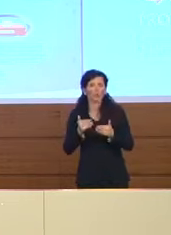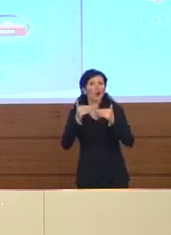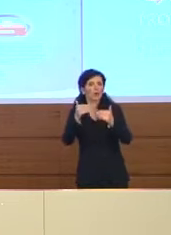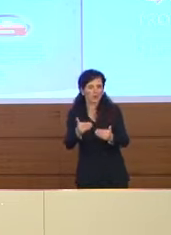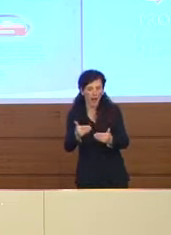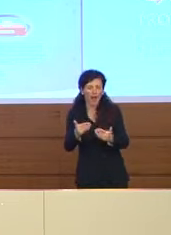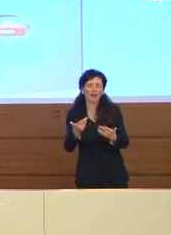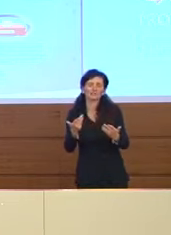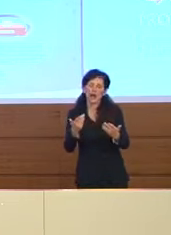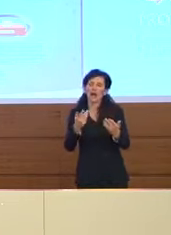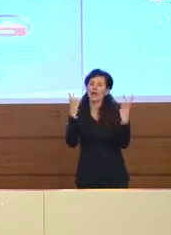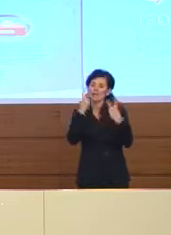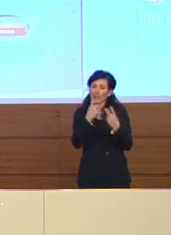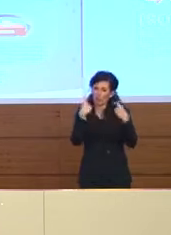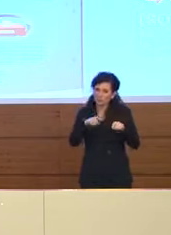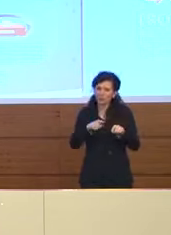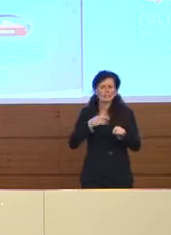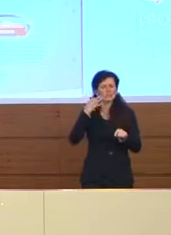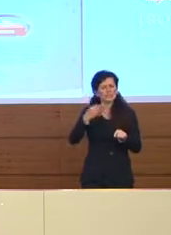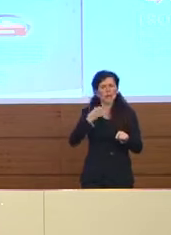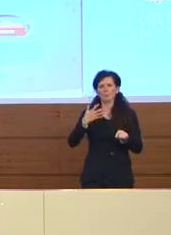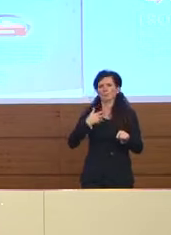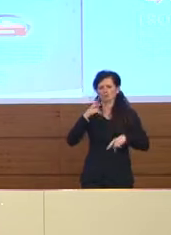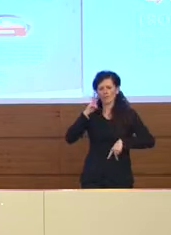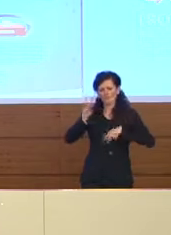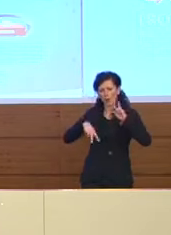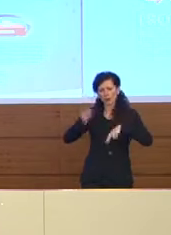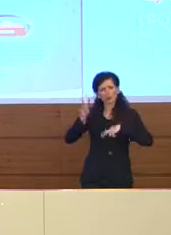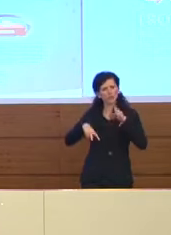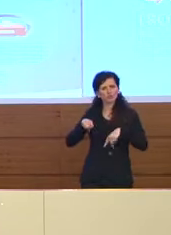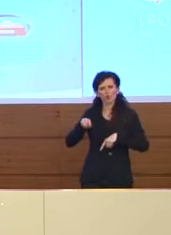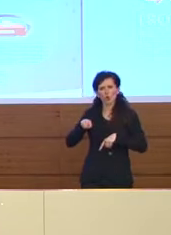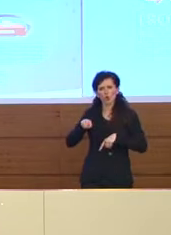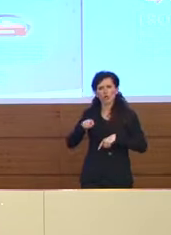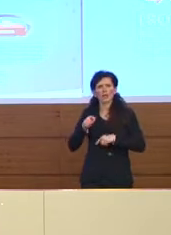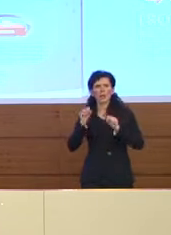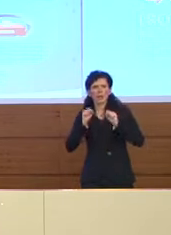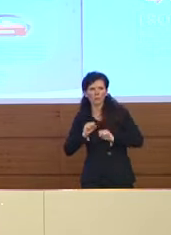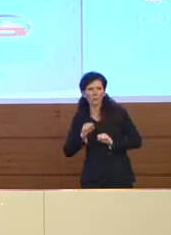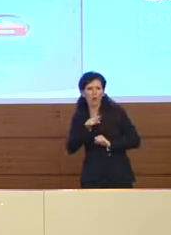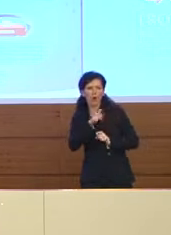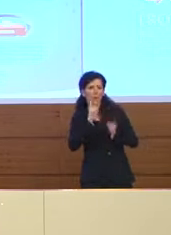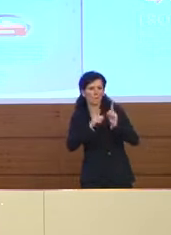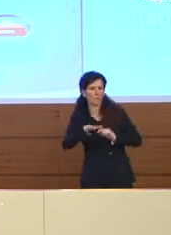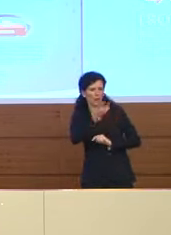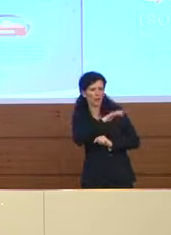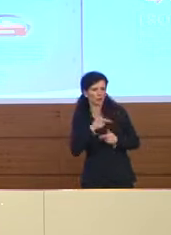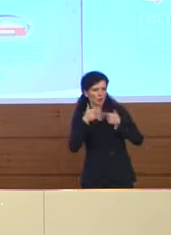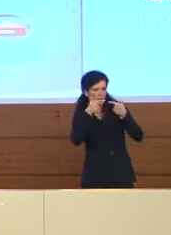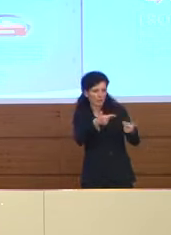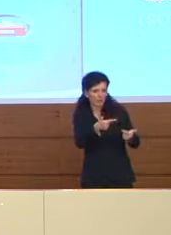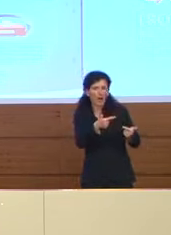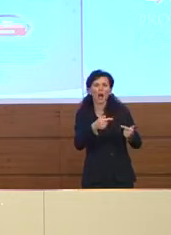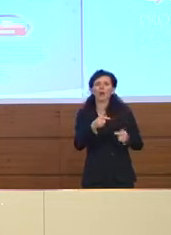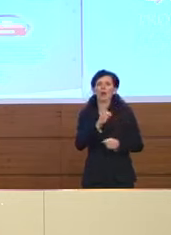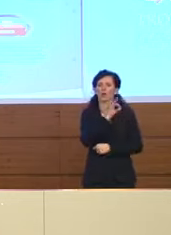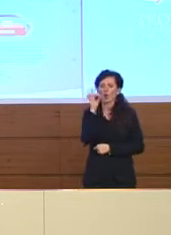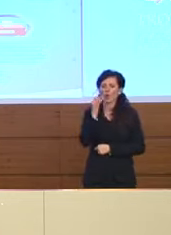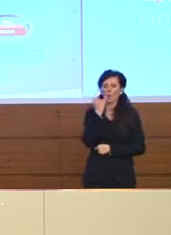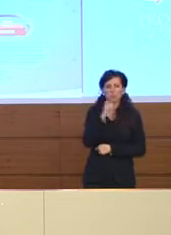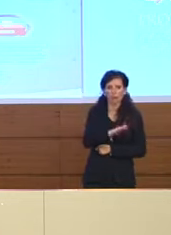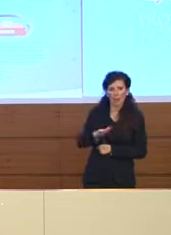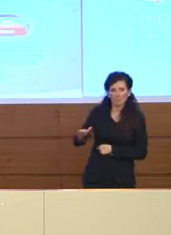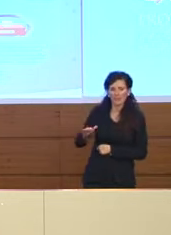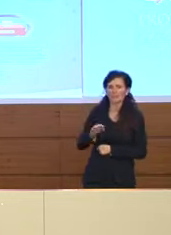valutate rapportate anche considerando quello che può essere l'impatto sui bambini e sugli